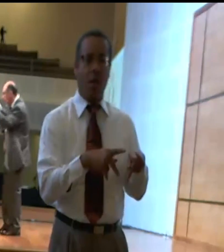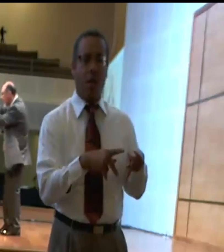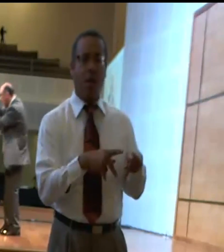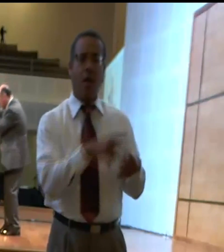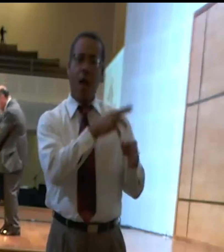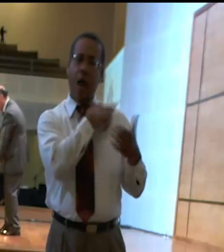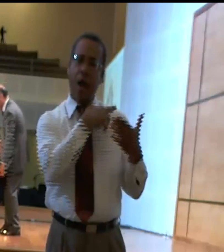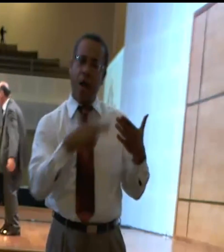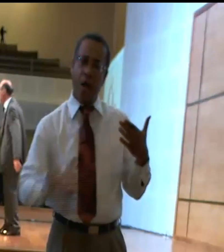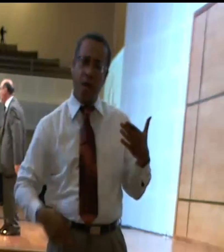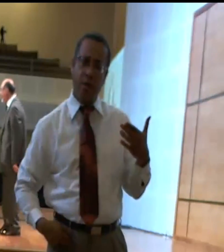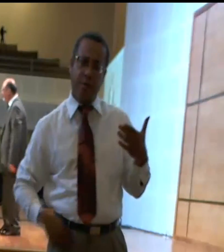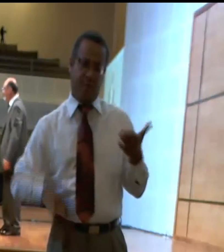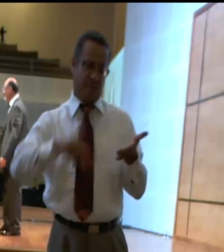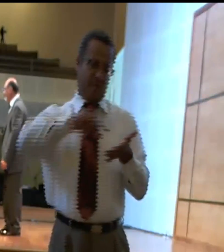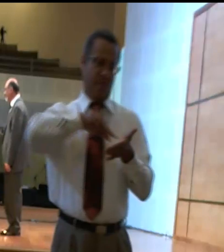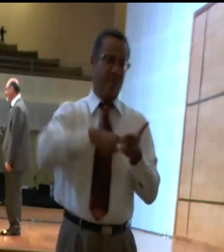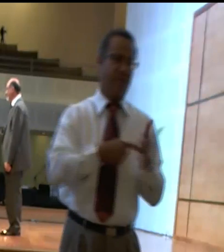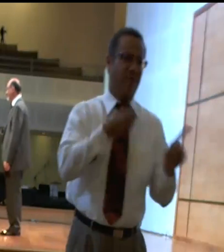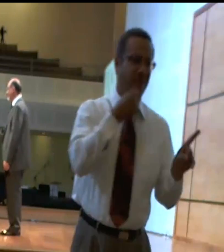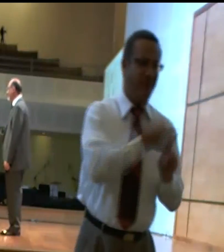impuesto al romano opresor?